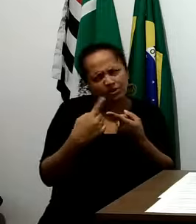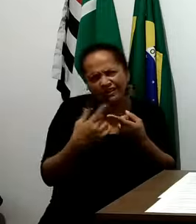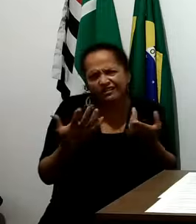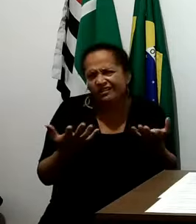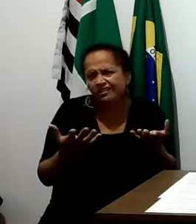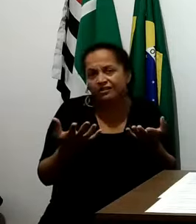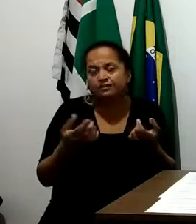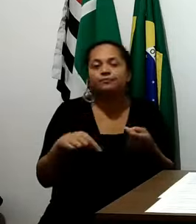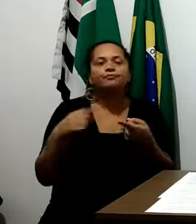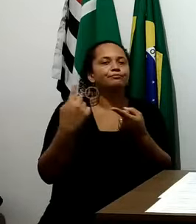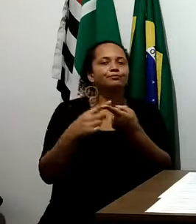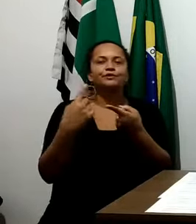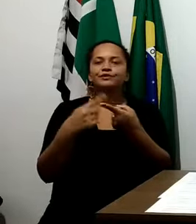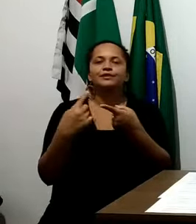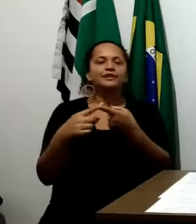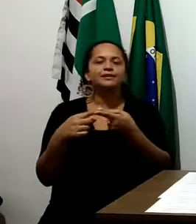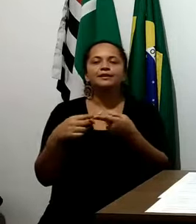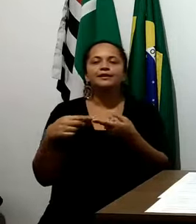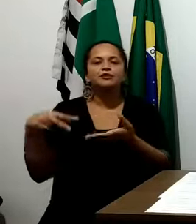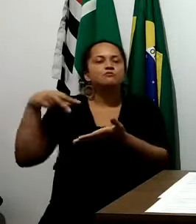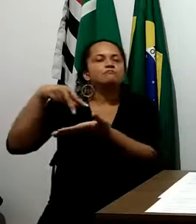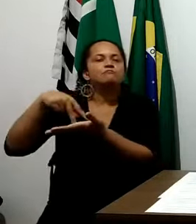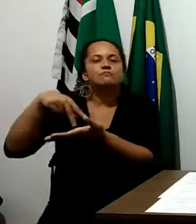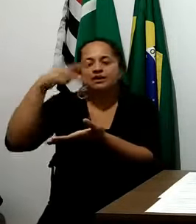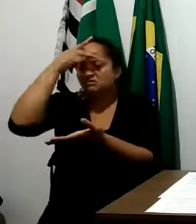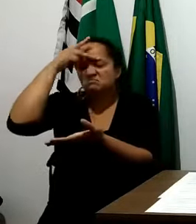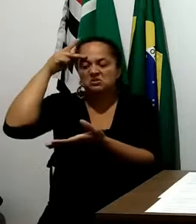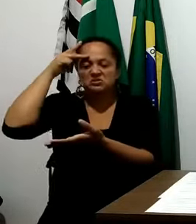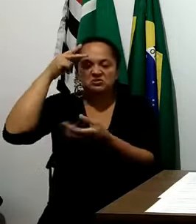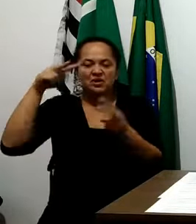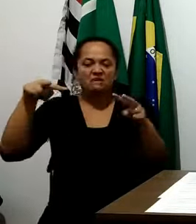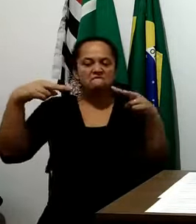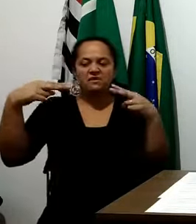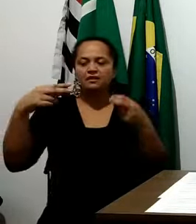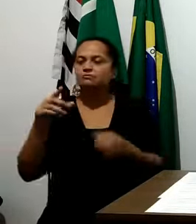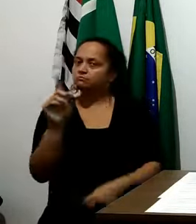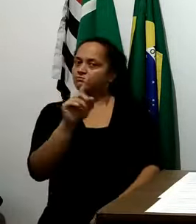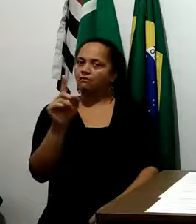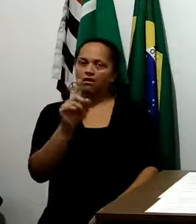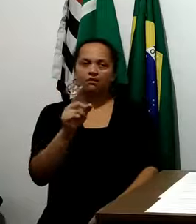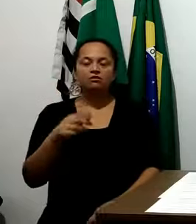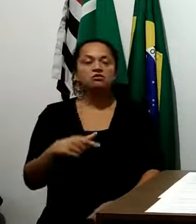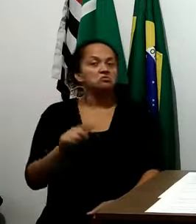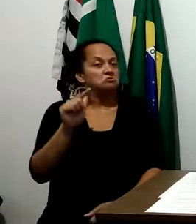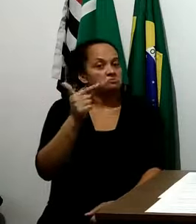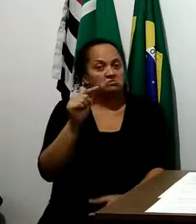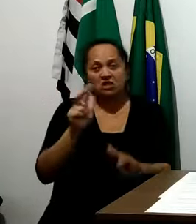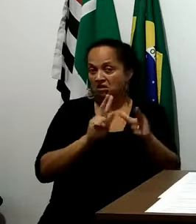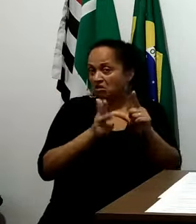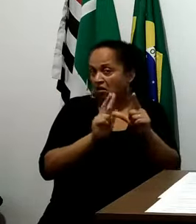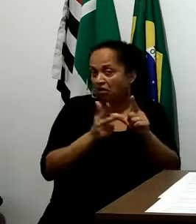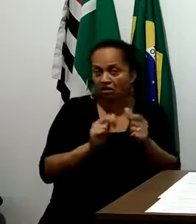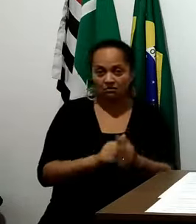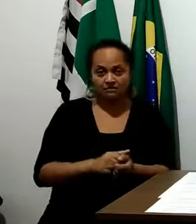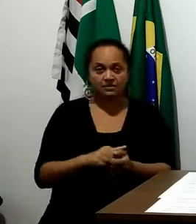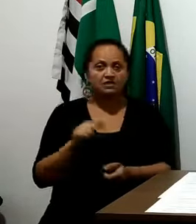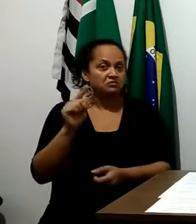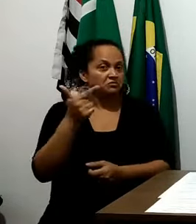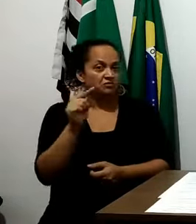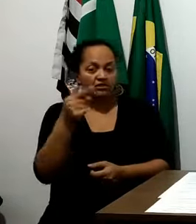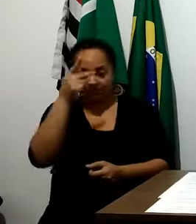intercessão, normalmente, ele não está ali no púlpito, ele não está nas lives, ele não está em